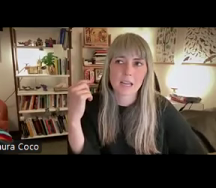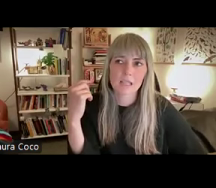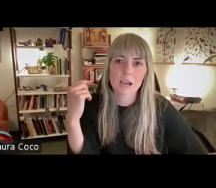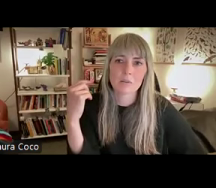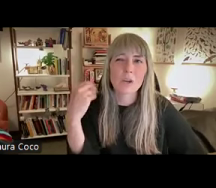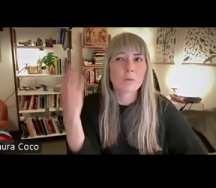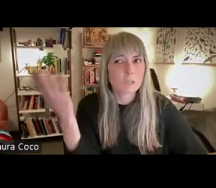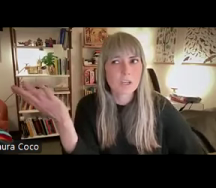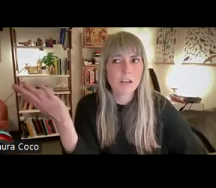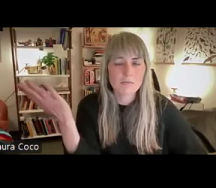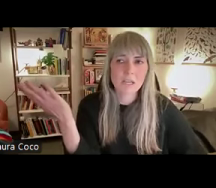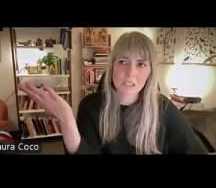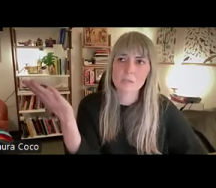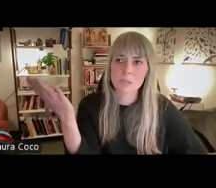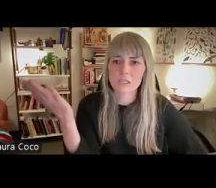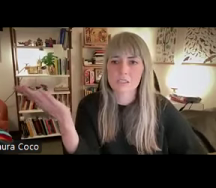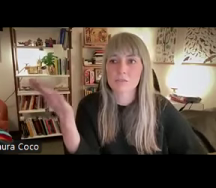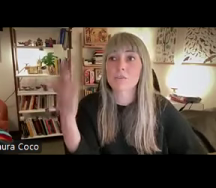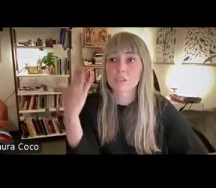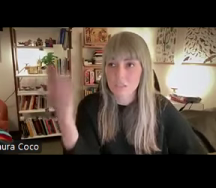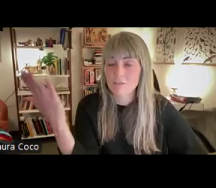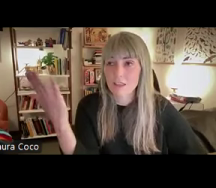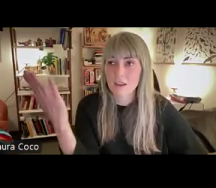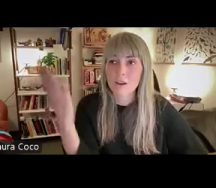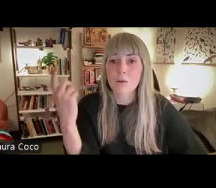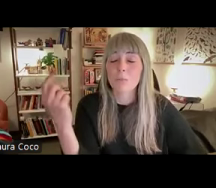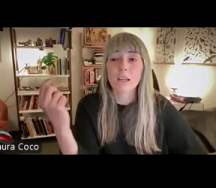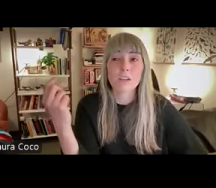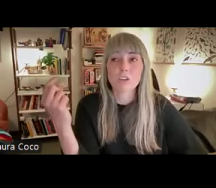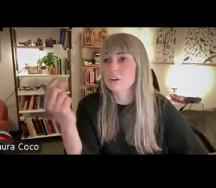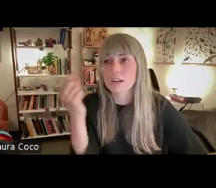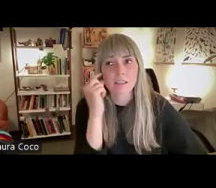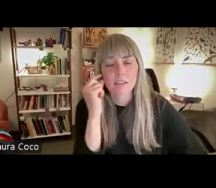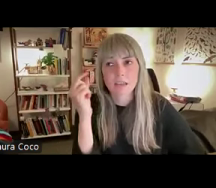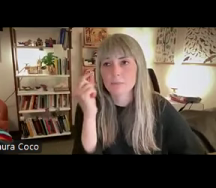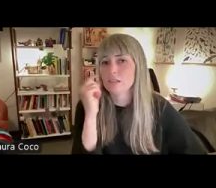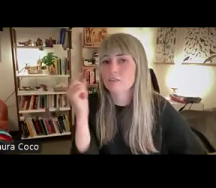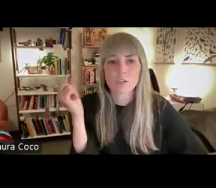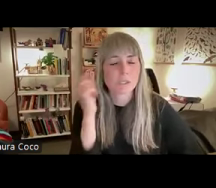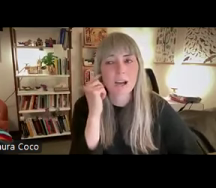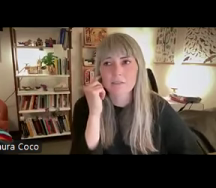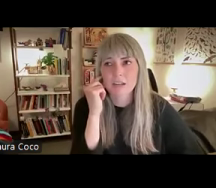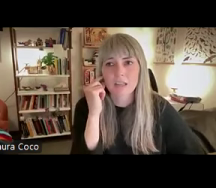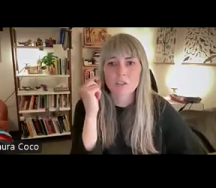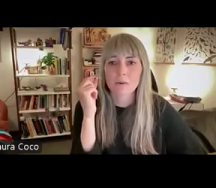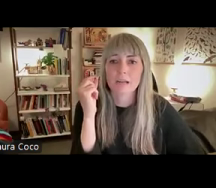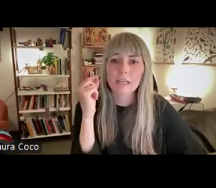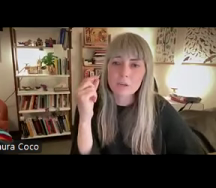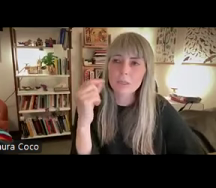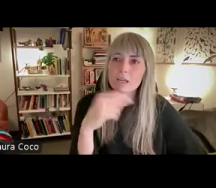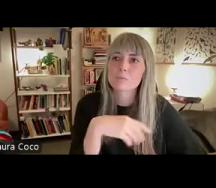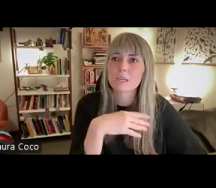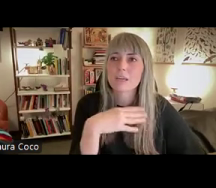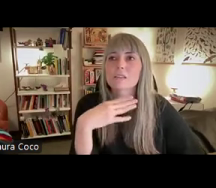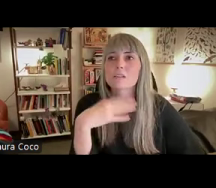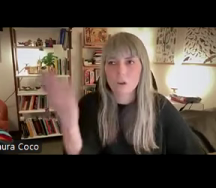audífonos para poder escuchar música, nada de eso se permite, que claro, tiene sentido debido a la seguridad. Sin embargo, ese individuo